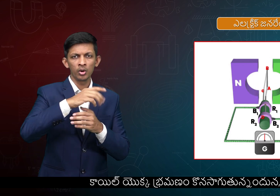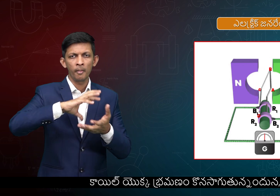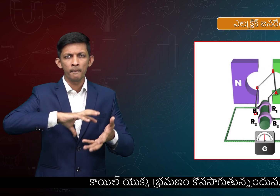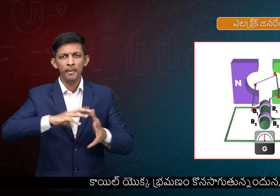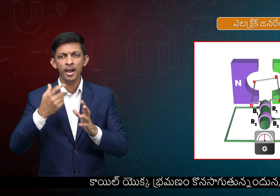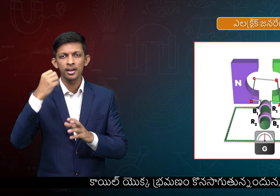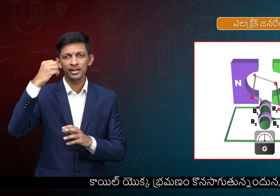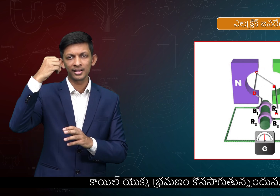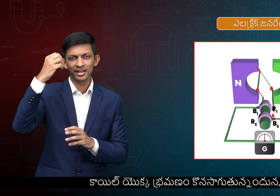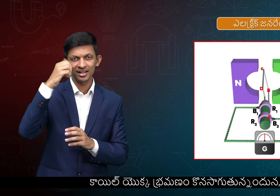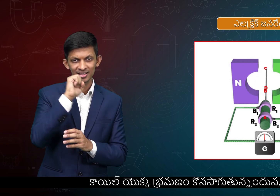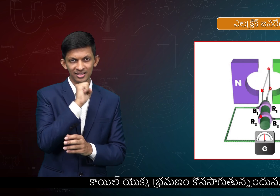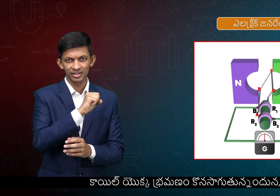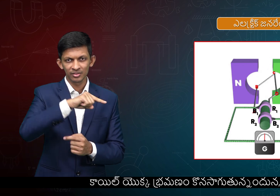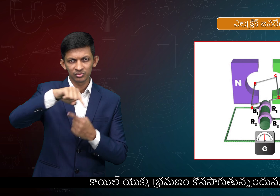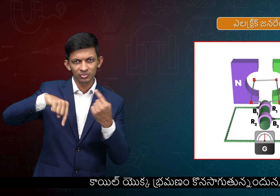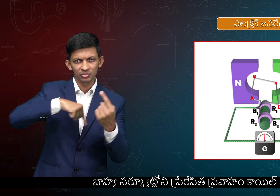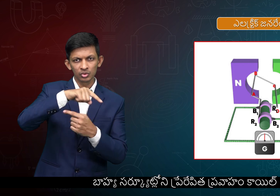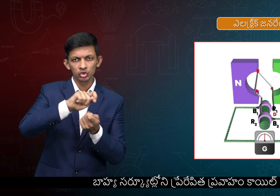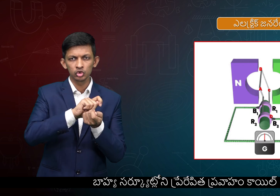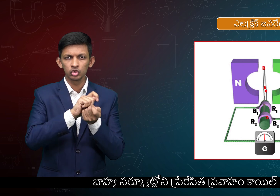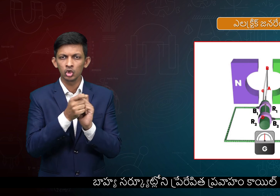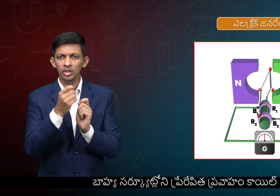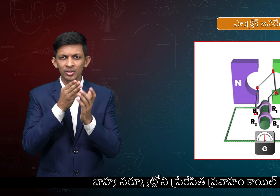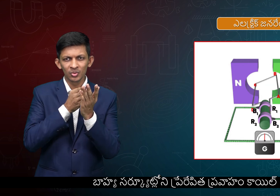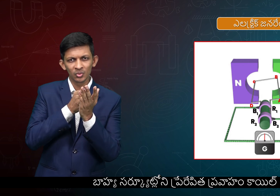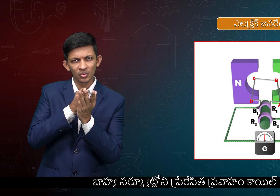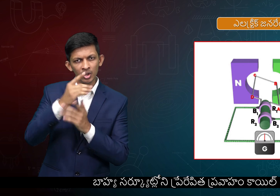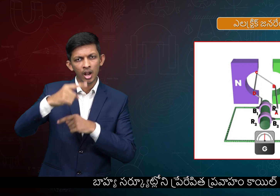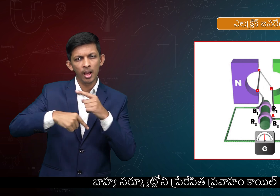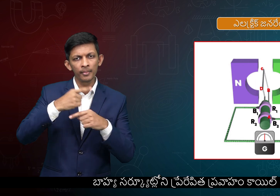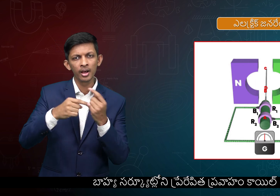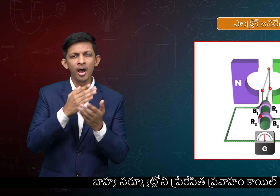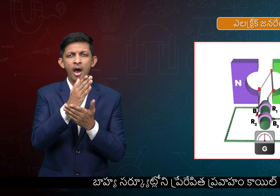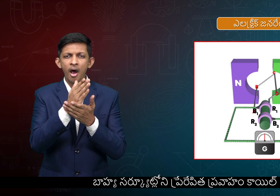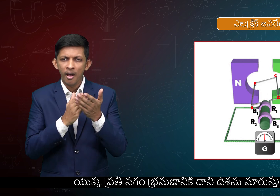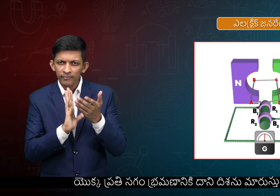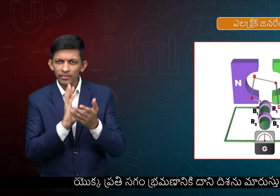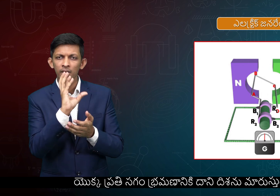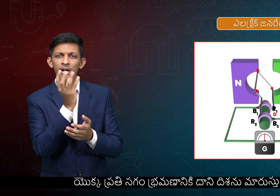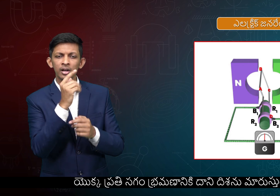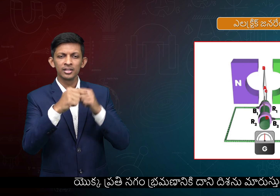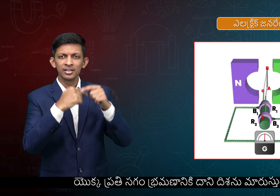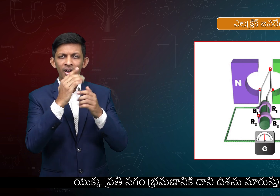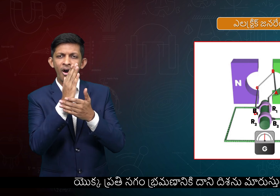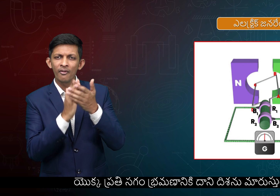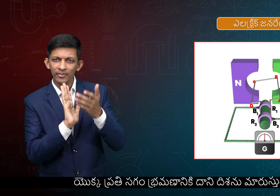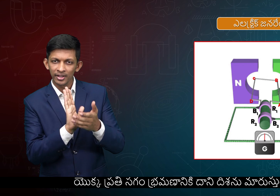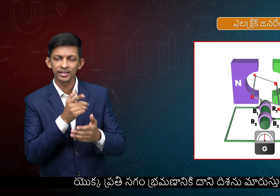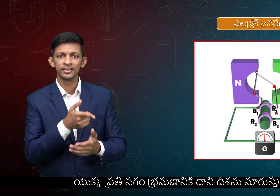కాయిల్ యొక్క భ్రమణం కొనసాగుతున్నందున బాహ్య సర్క్యూట్లోని ప్రేరేపిత ప్రవాహం కాయిల్ యొక్క ప్రతి సగం భ్రమణానికి